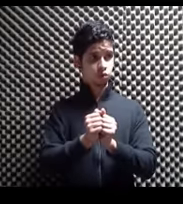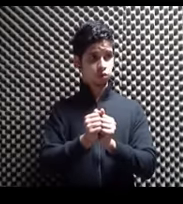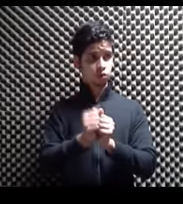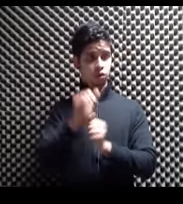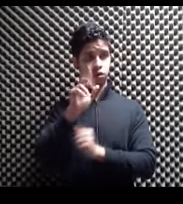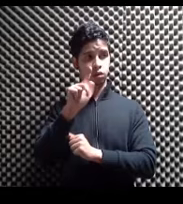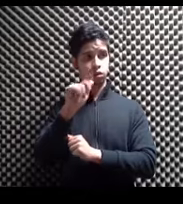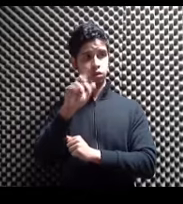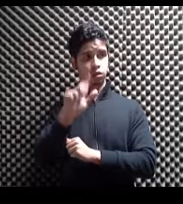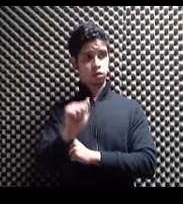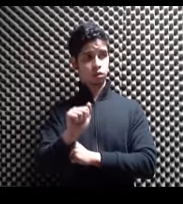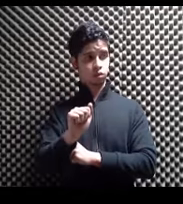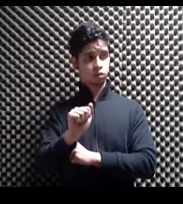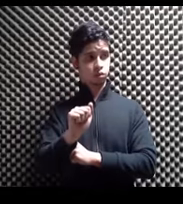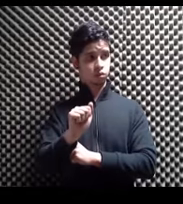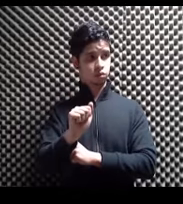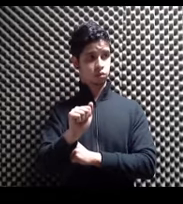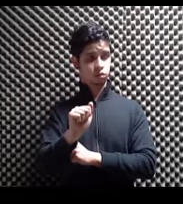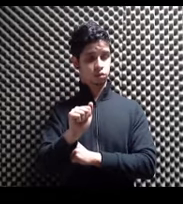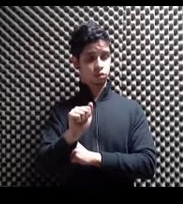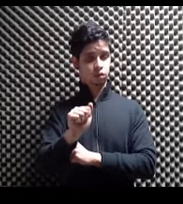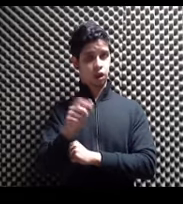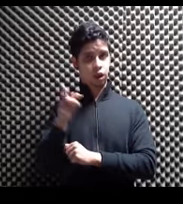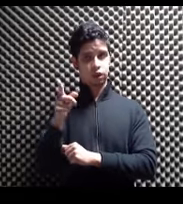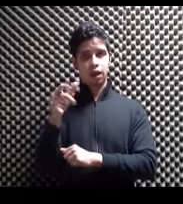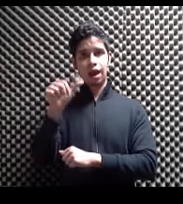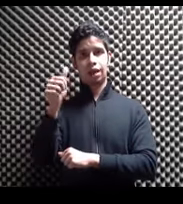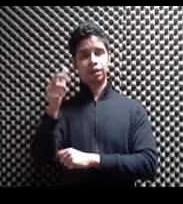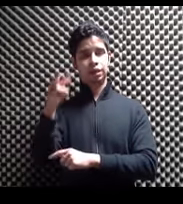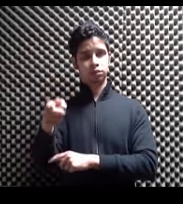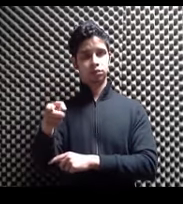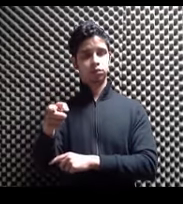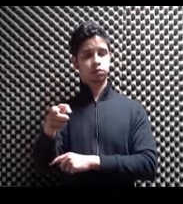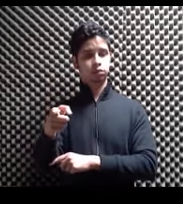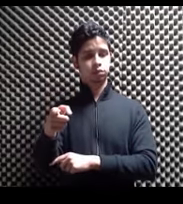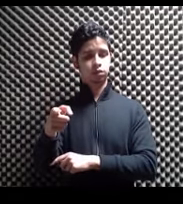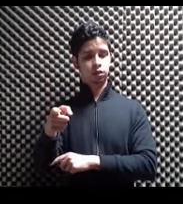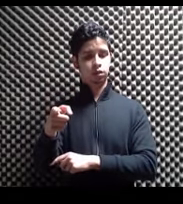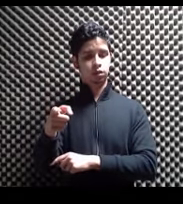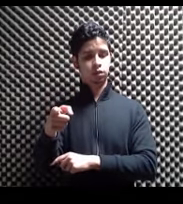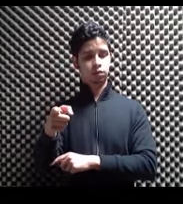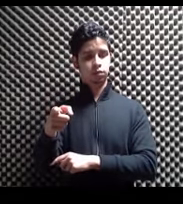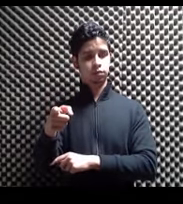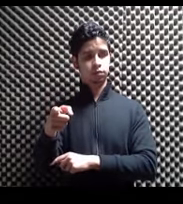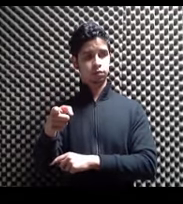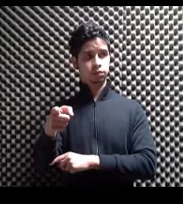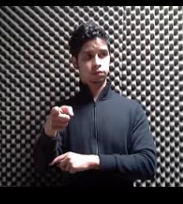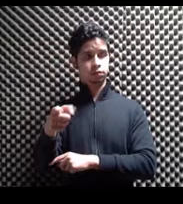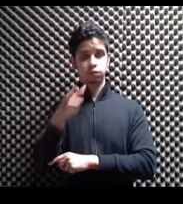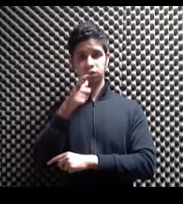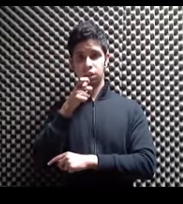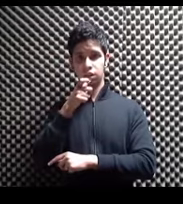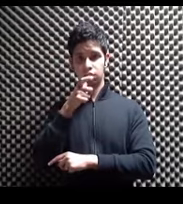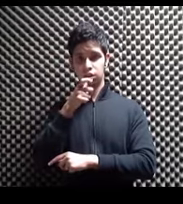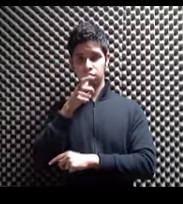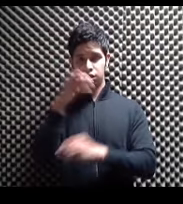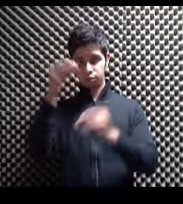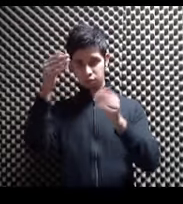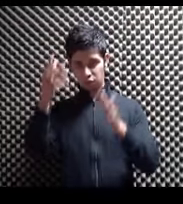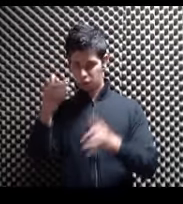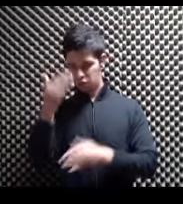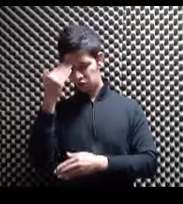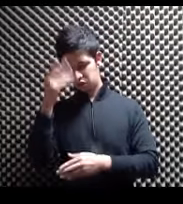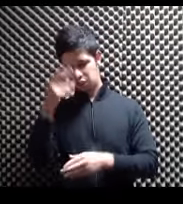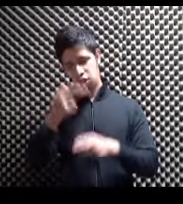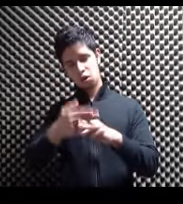escuchando. Hay 10 allí. Hay 10. A ese nuevo director. ¿Quién es la persona? No tengo contacto con el nuevo superintendente.